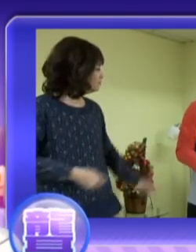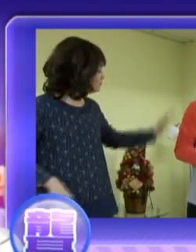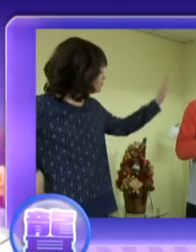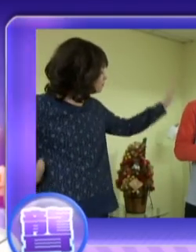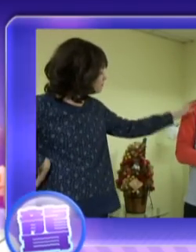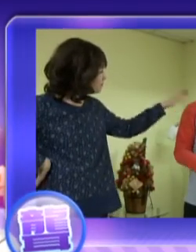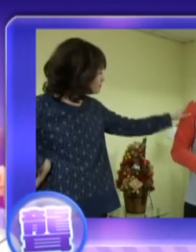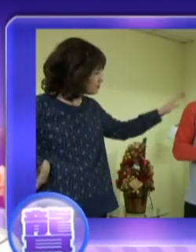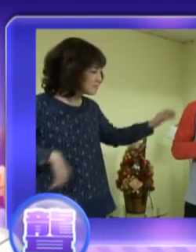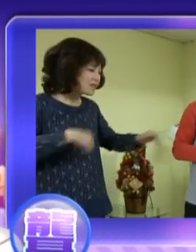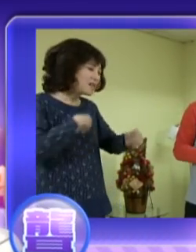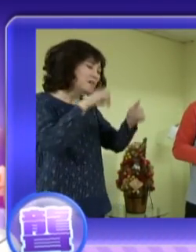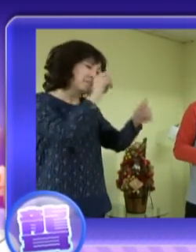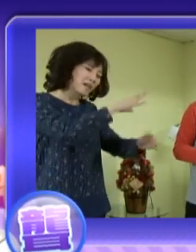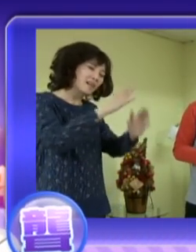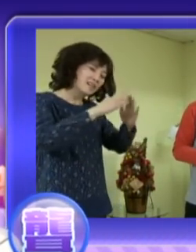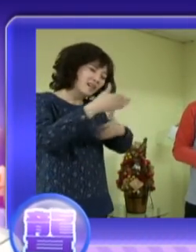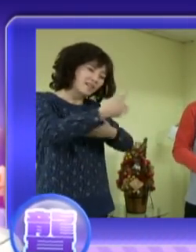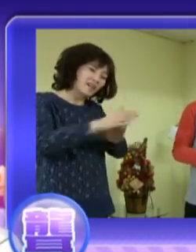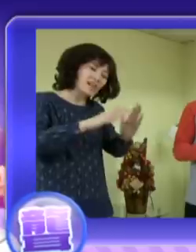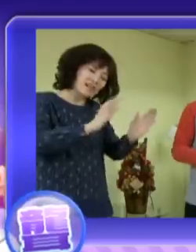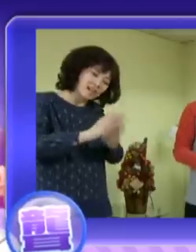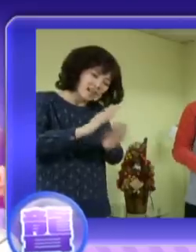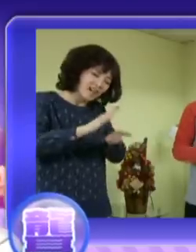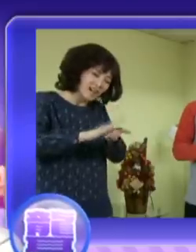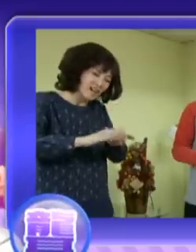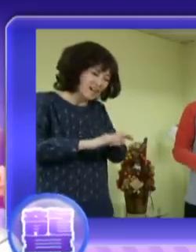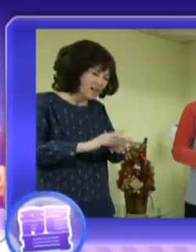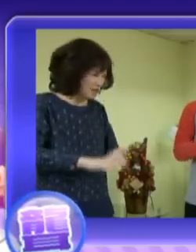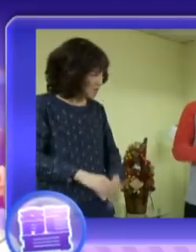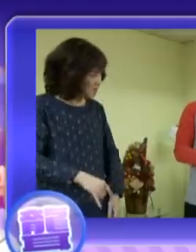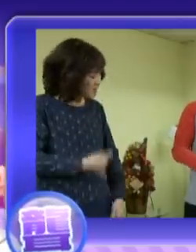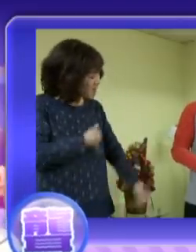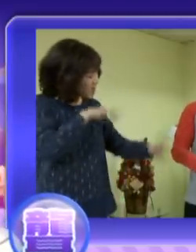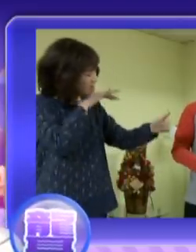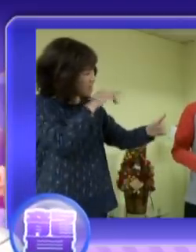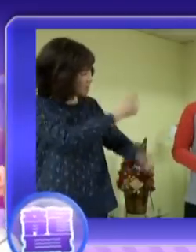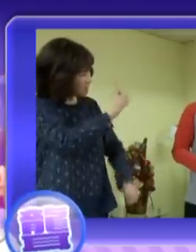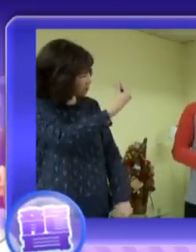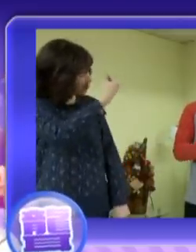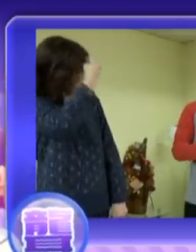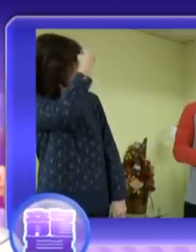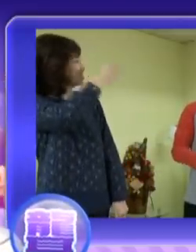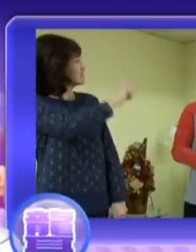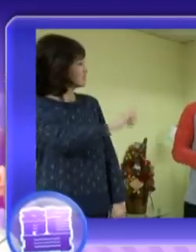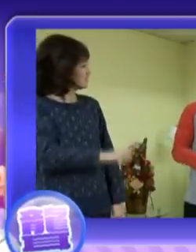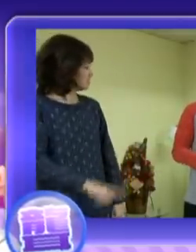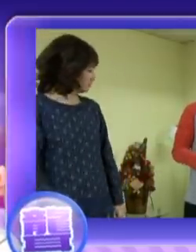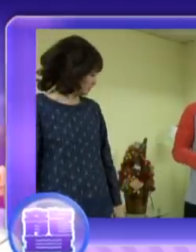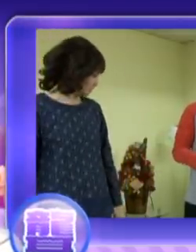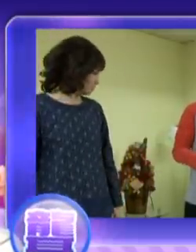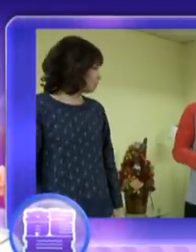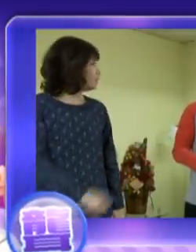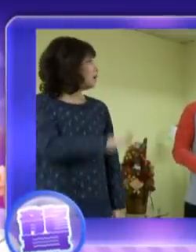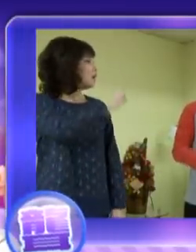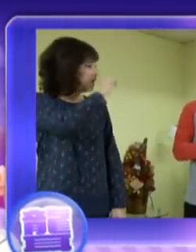嗦？哎，他叫你做点家事，就嫌我啰嗦哈？好